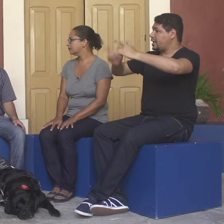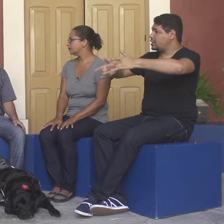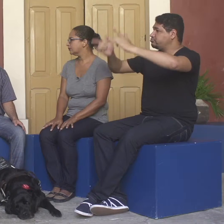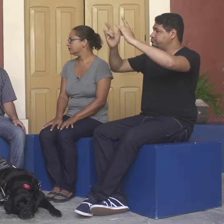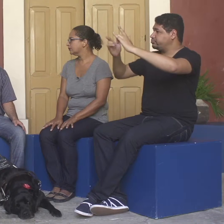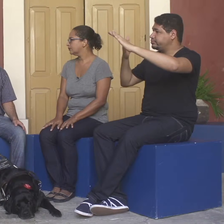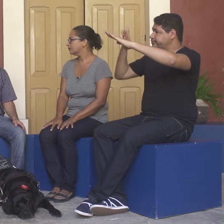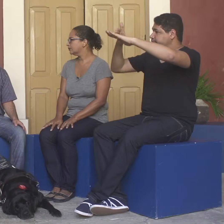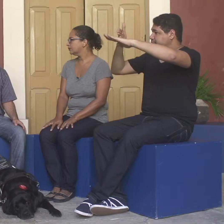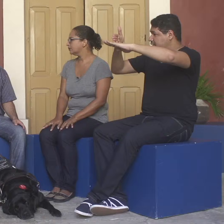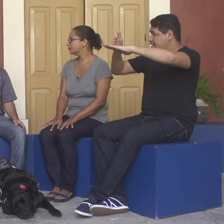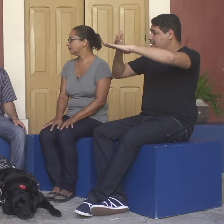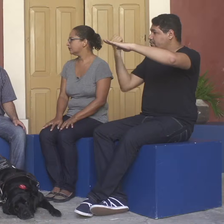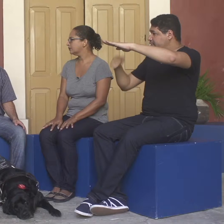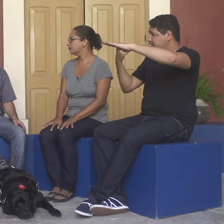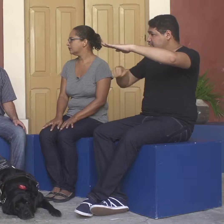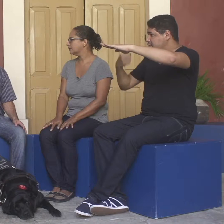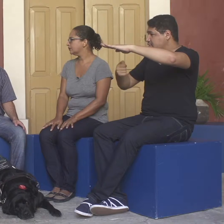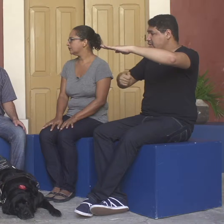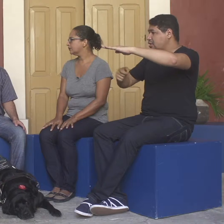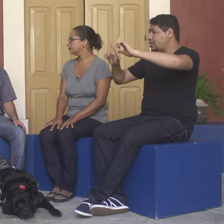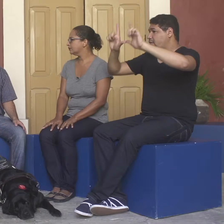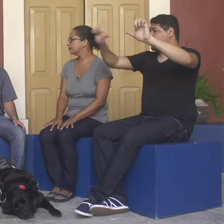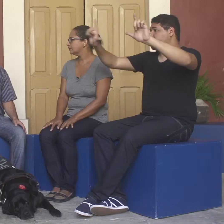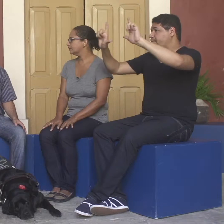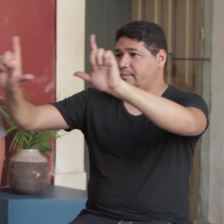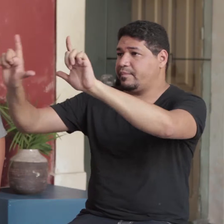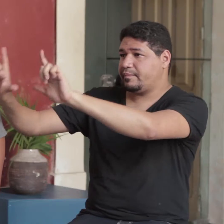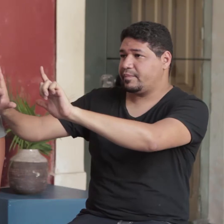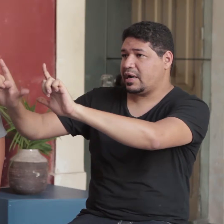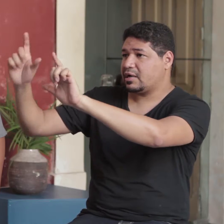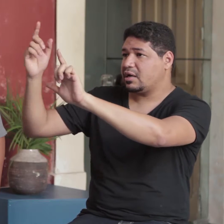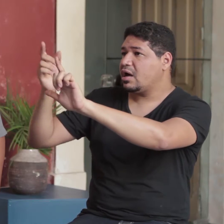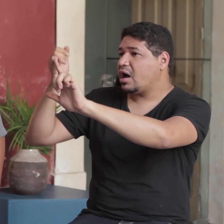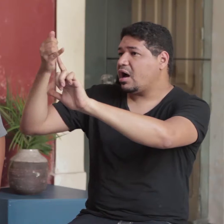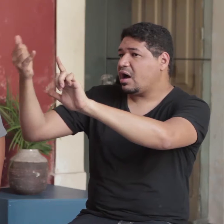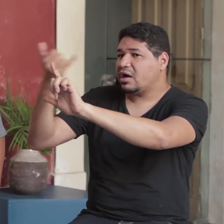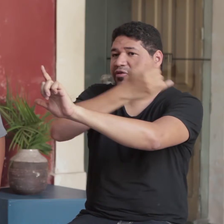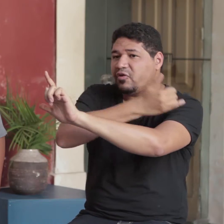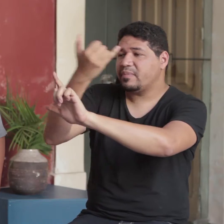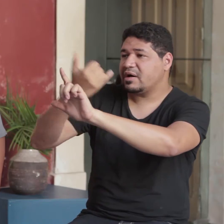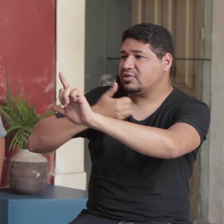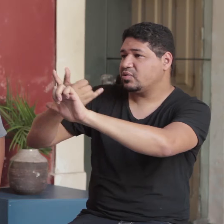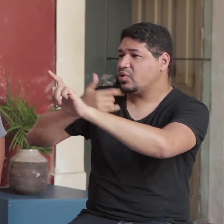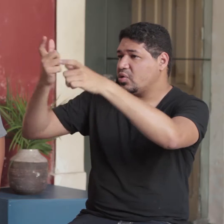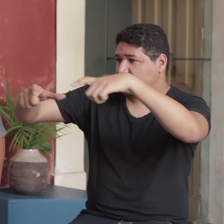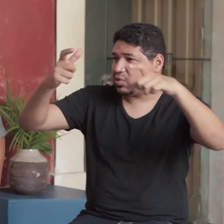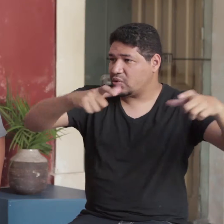tem que atender A questão da sinalização Para as pessoas cegas Você tem que atender As especificações Para as pessoas